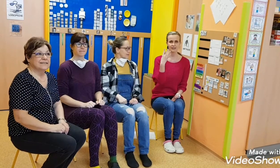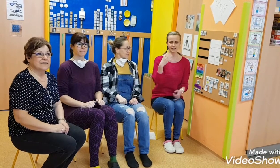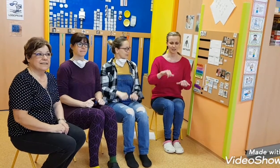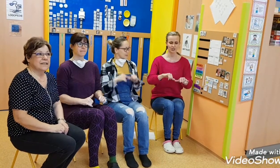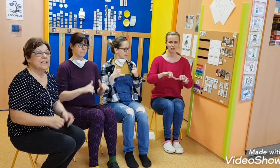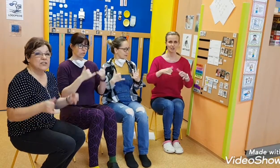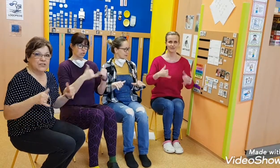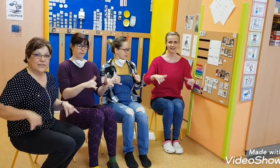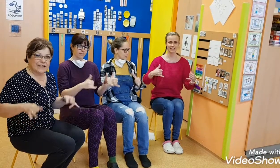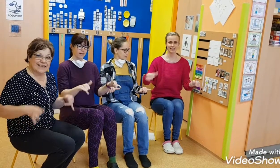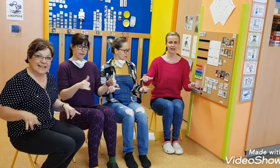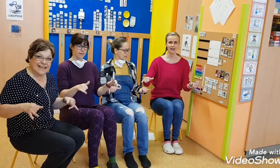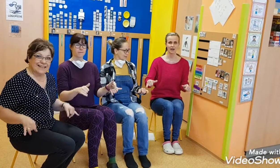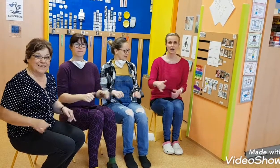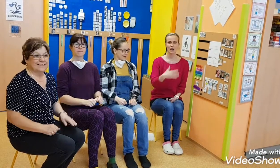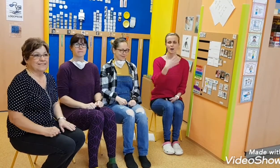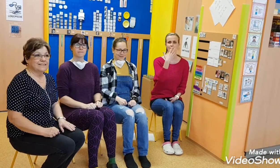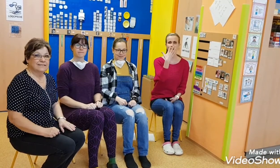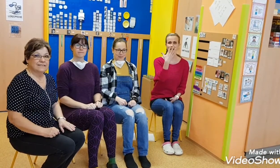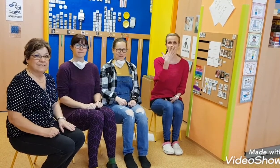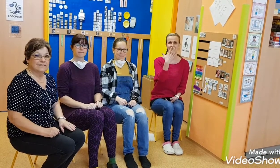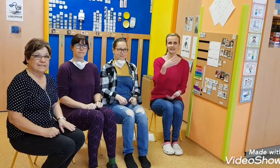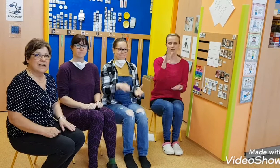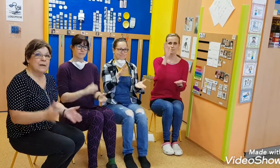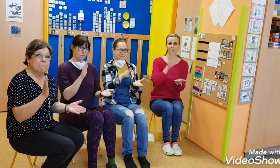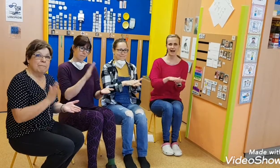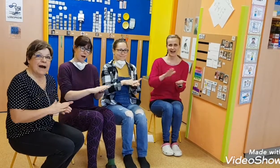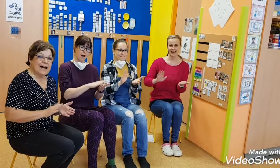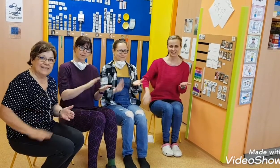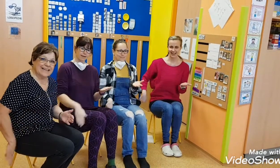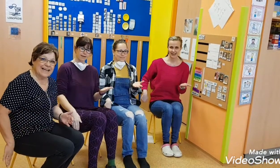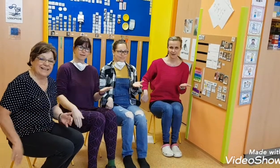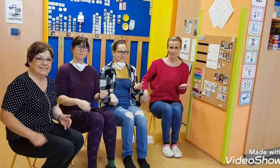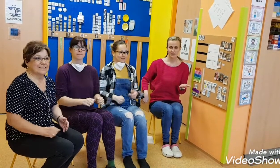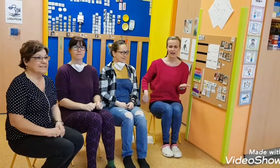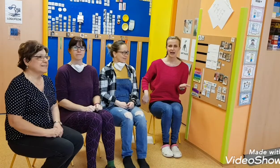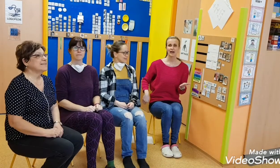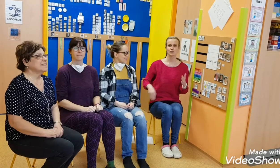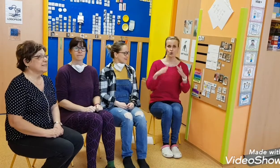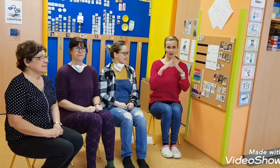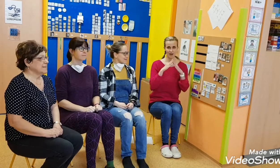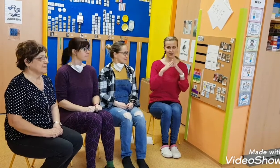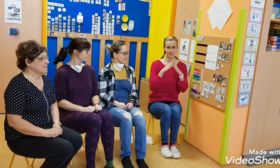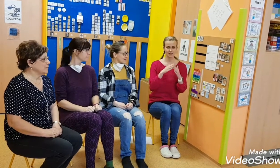čtvrtý čtvrtek, pátý pátek a doma jste